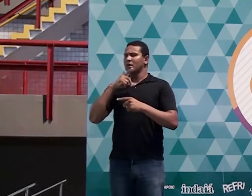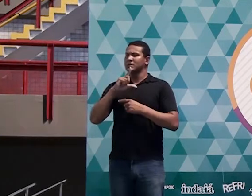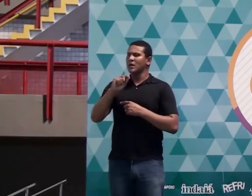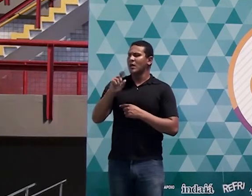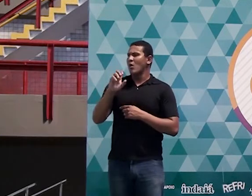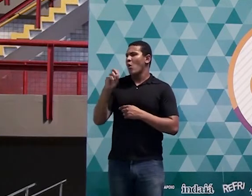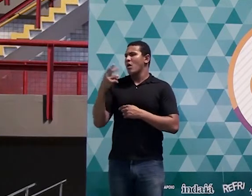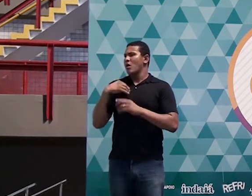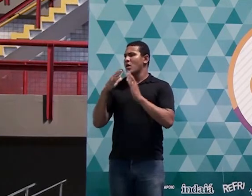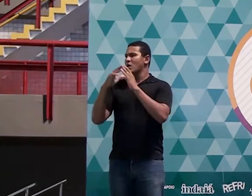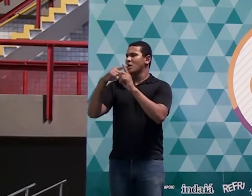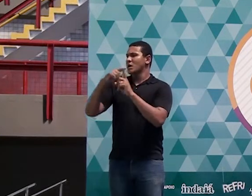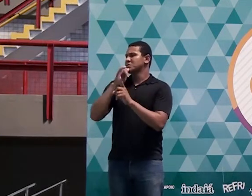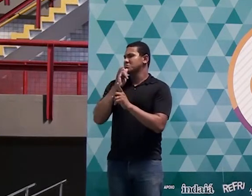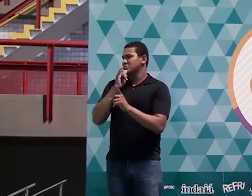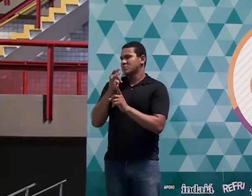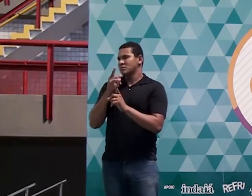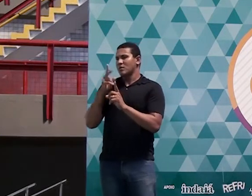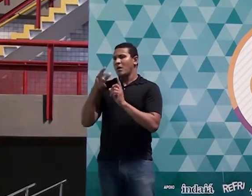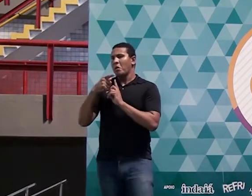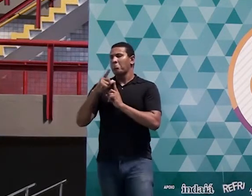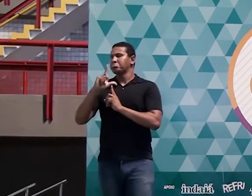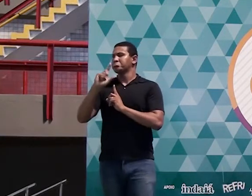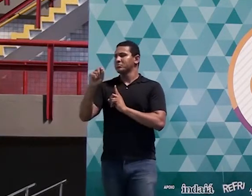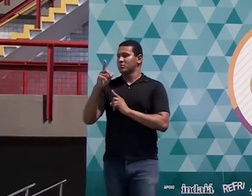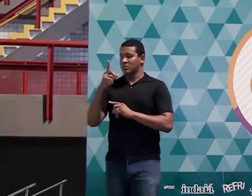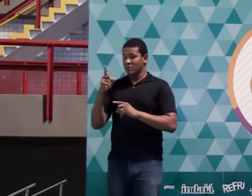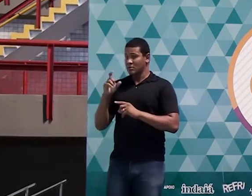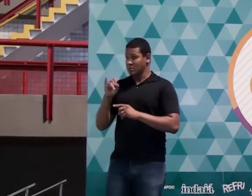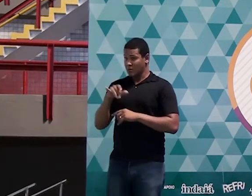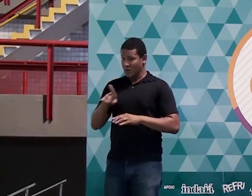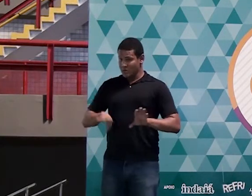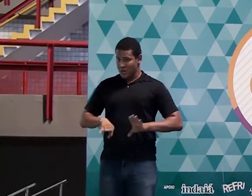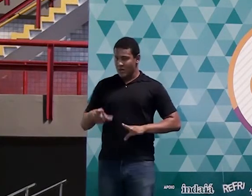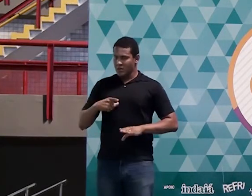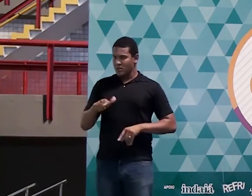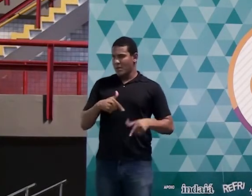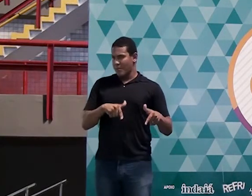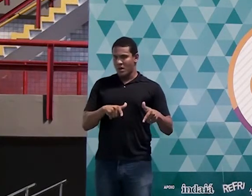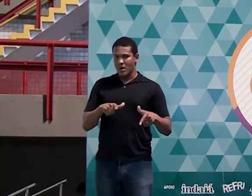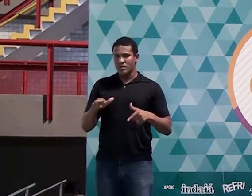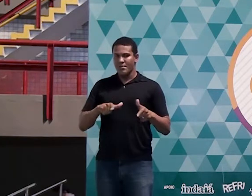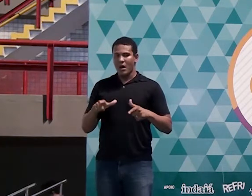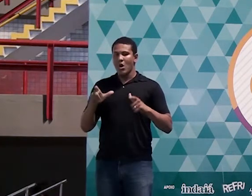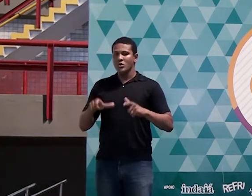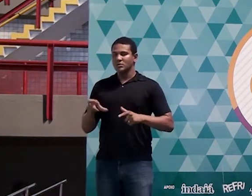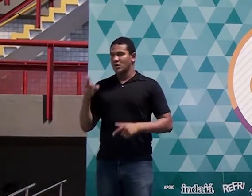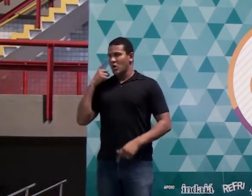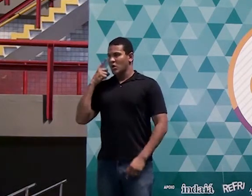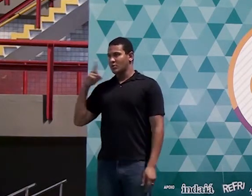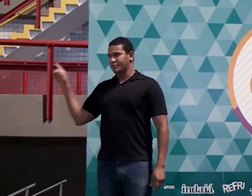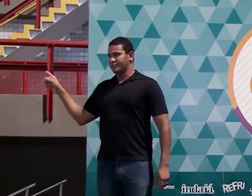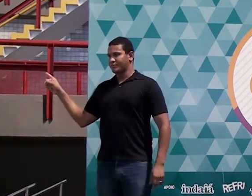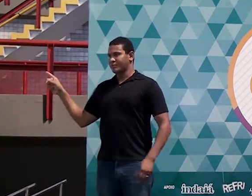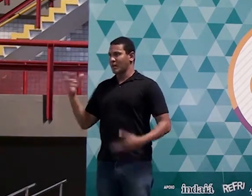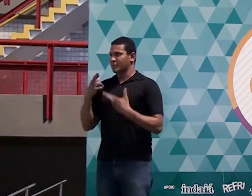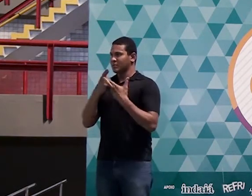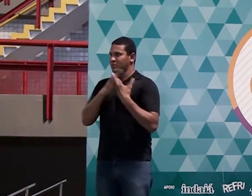missa, por exemplo. Tá? O servo está lá, vai ter que trabalhar. Então o servo vai trabalhar aqui, ó. As obrigações do servo,